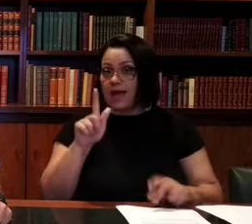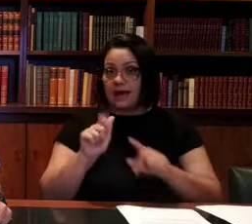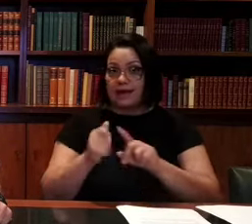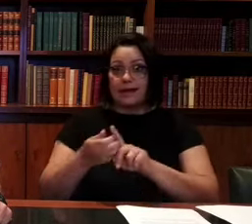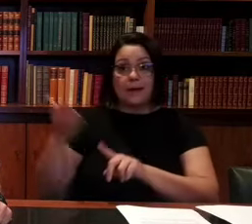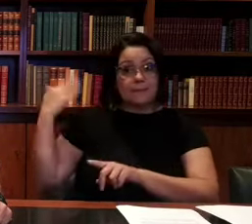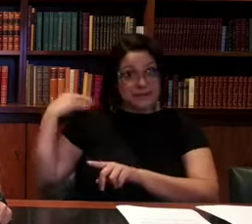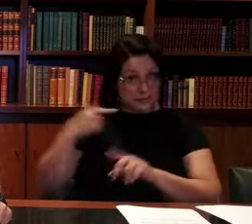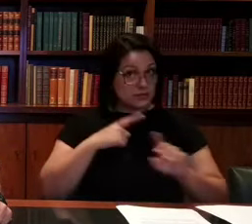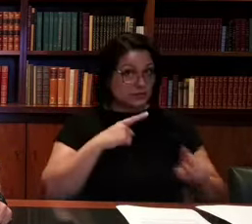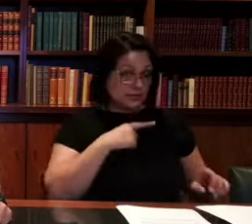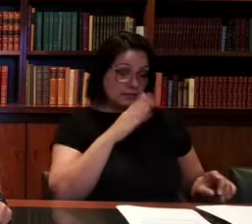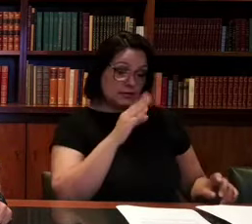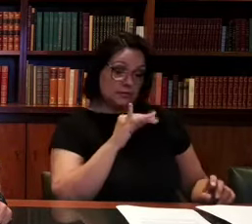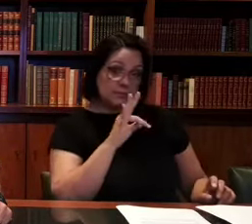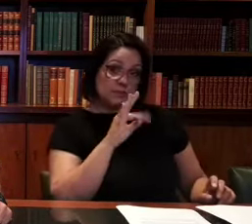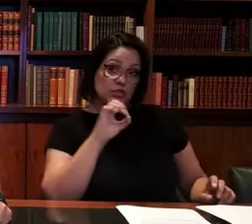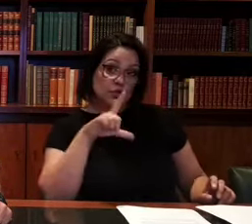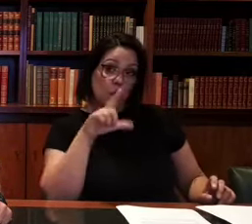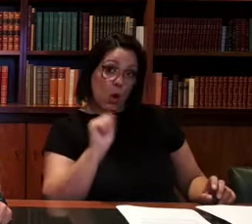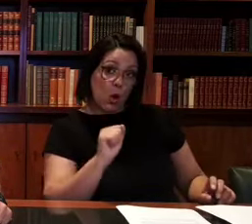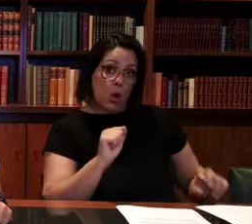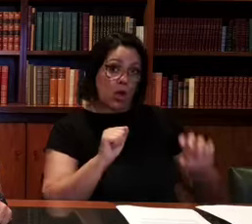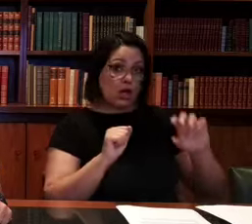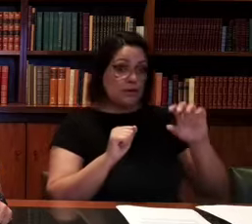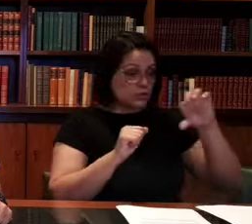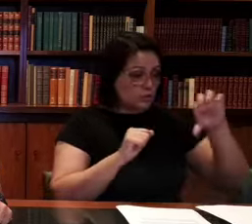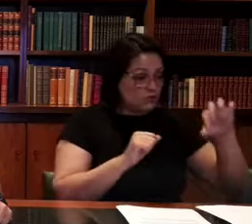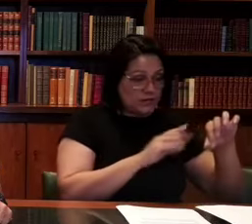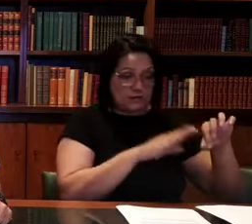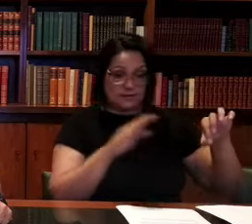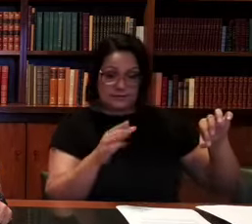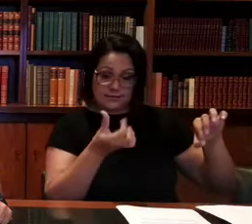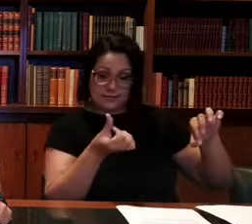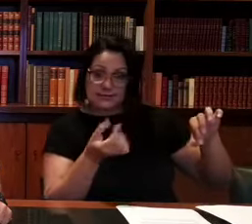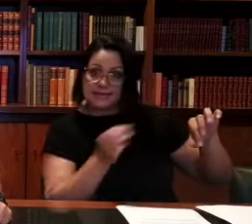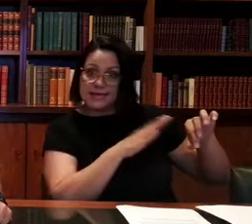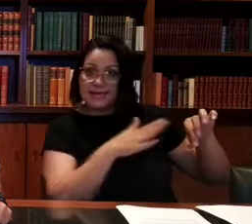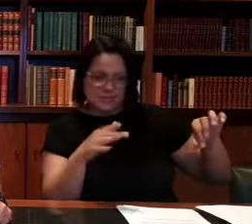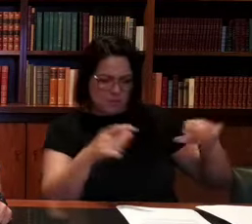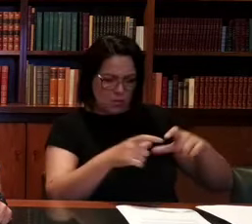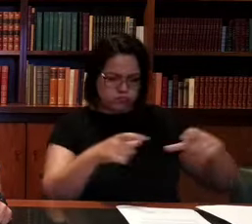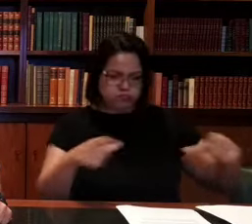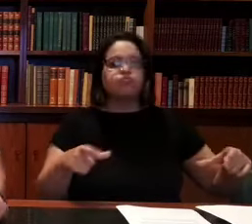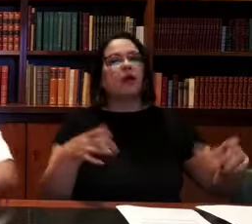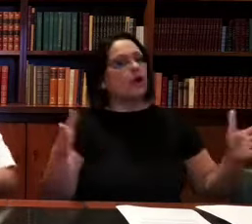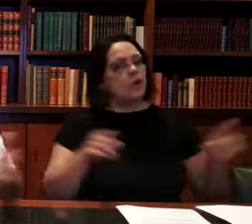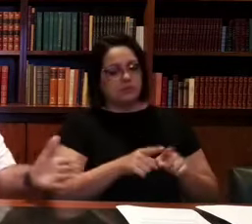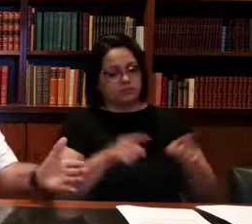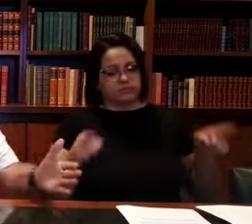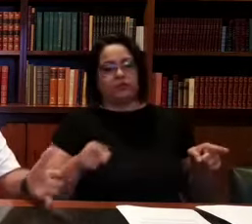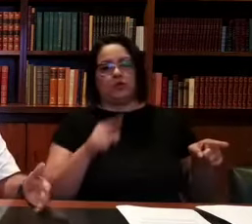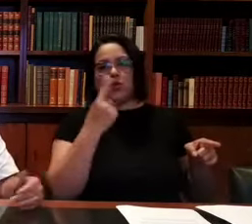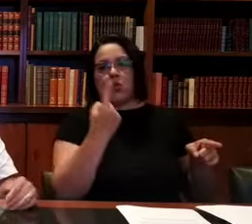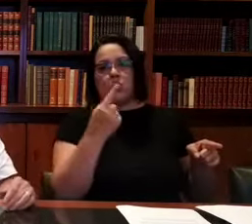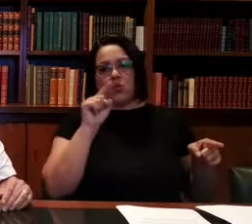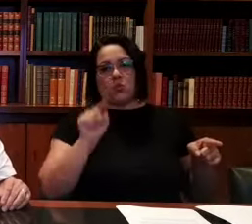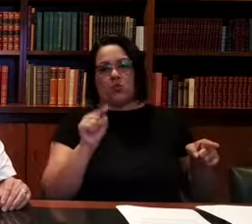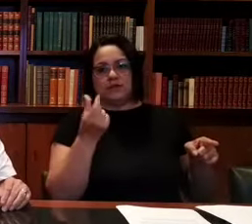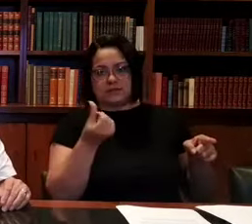achamos a bitola métrica de um metro e a bitola larga de uns 60 a gente tá todas as chuvas estão se não fosse agora em 60 e dá mais estabilidade